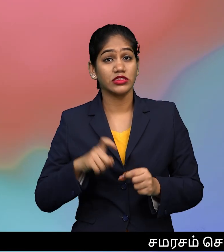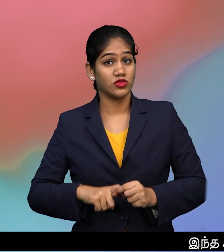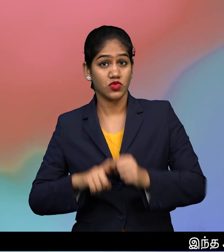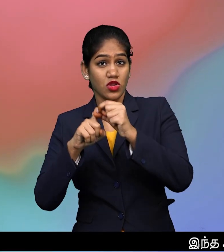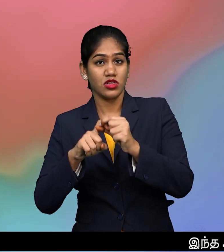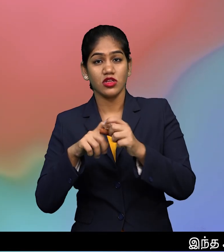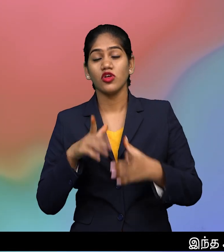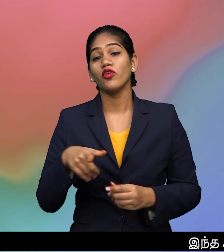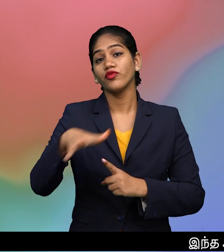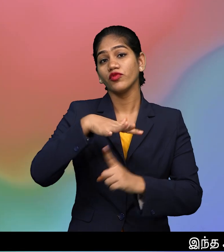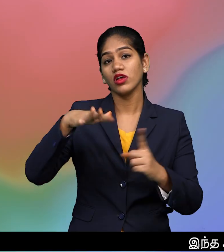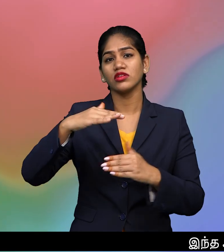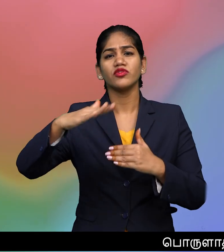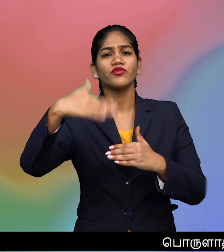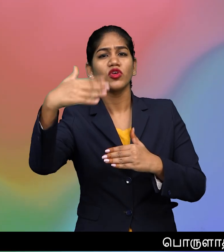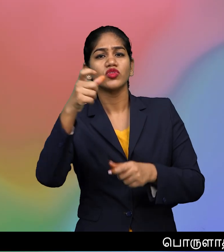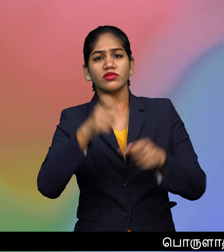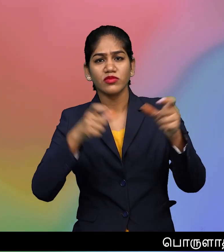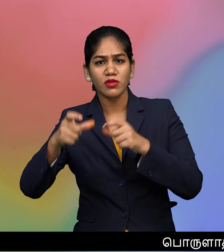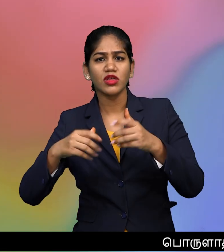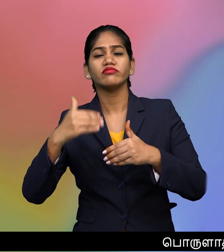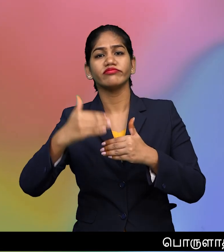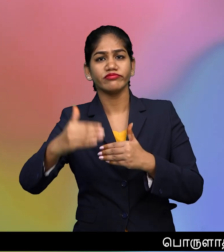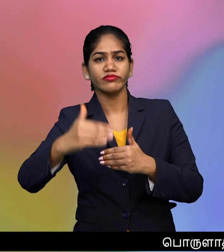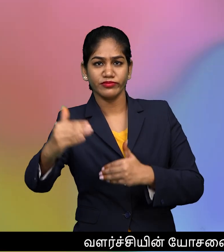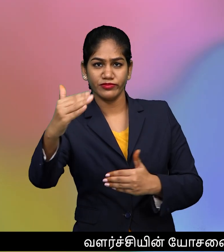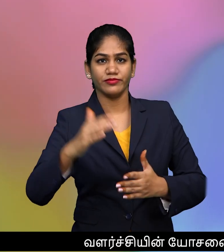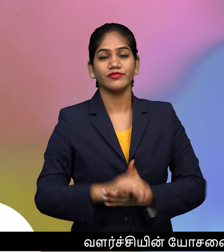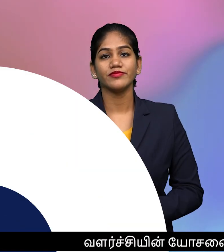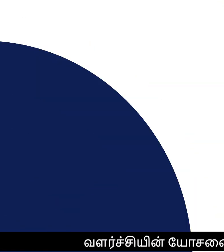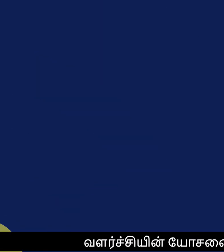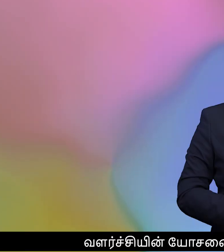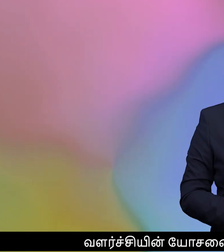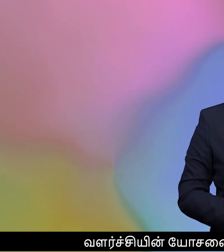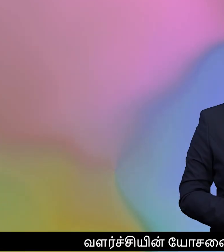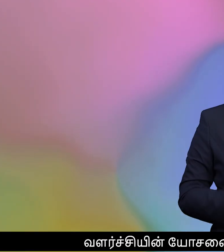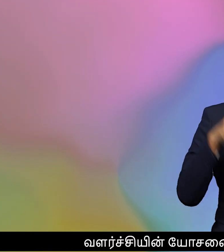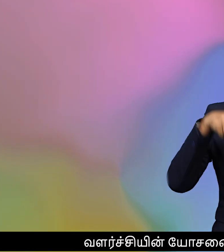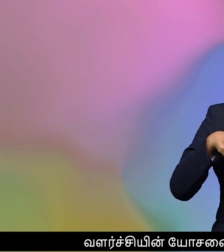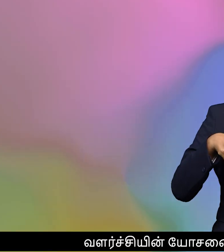இந்த அத்தியாயத்தில் பொருளாதார வளர்ச்சி மற்றும் வளர்ச்சியின் யோசனைகள் பற்றி அறிந்து